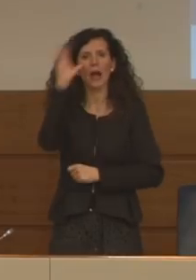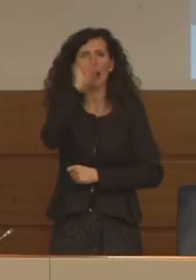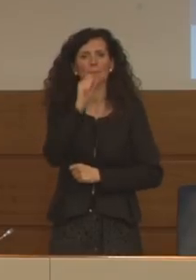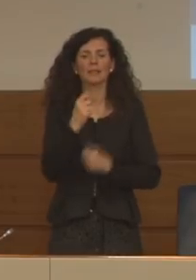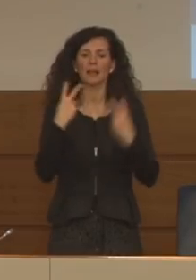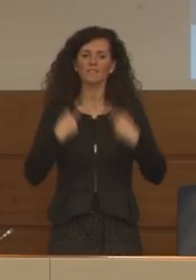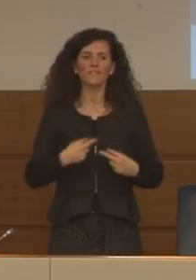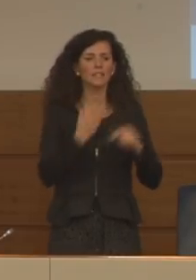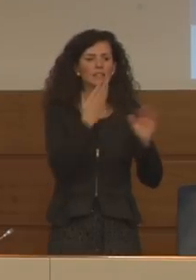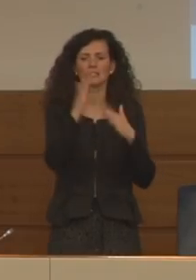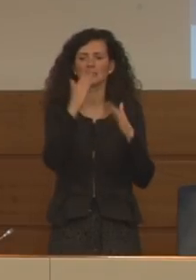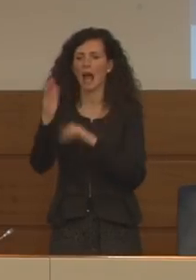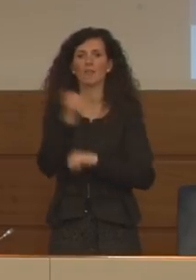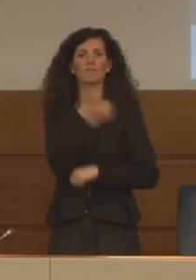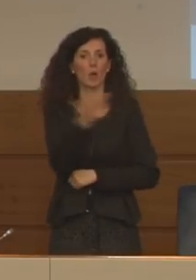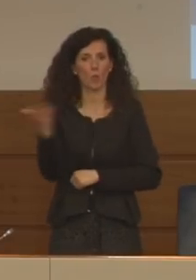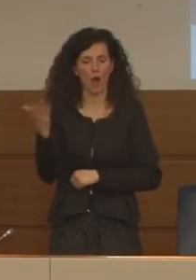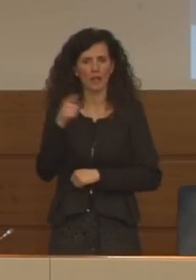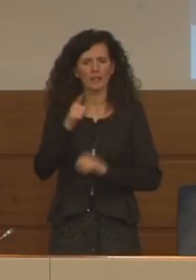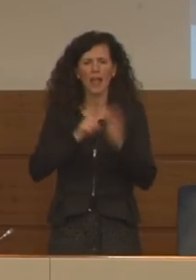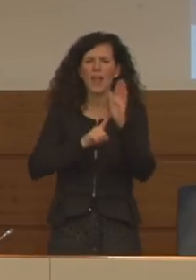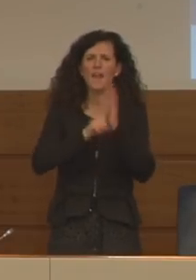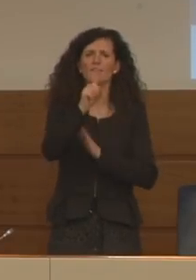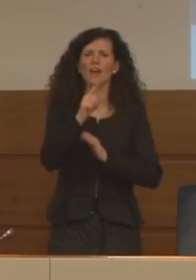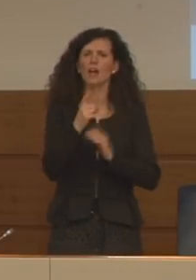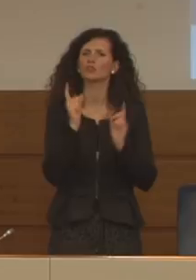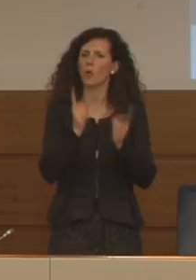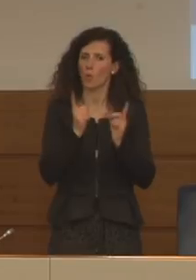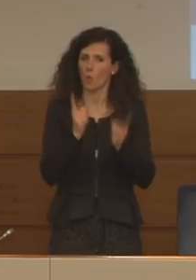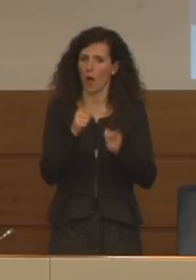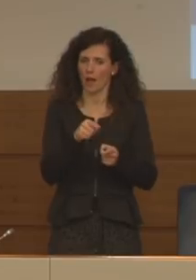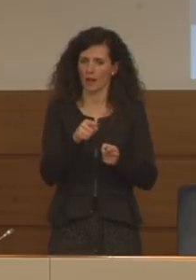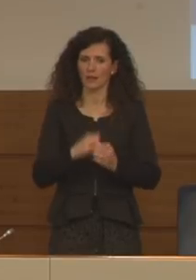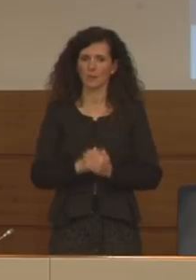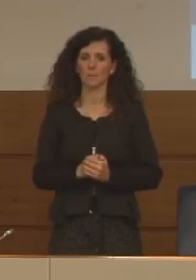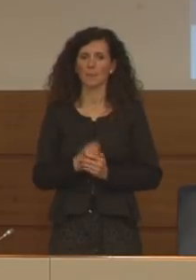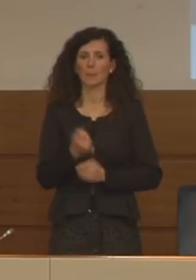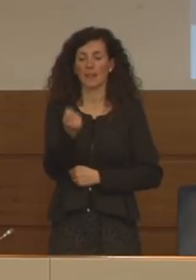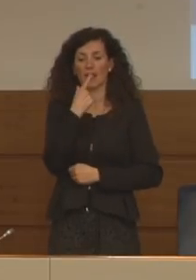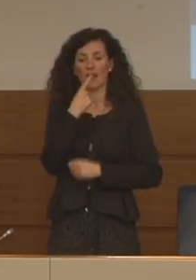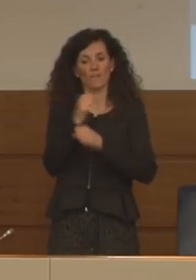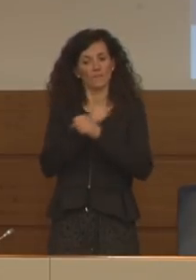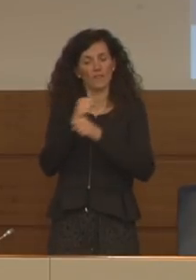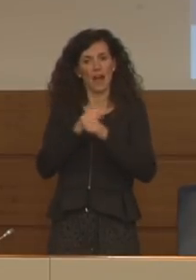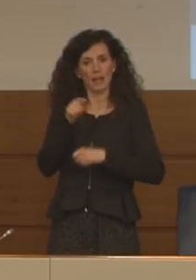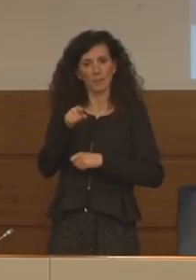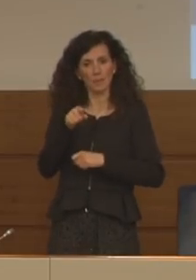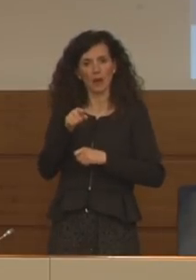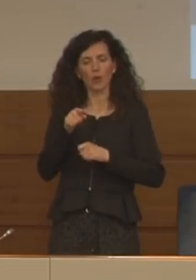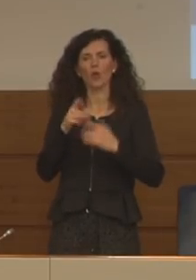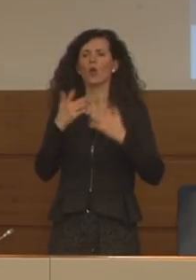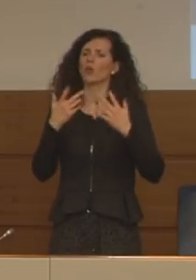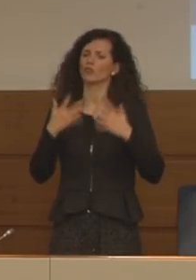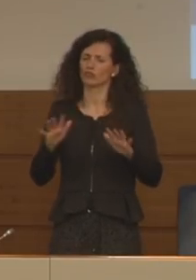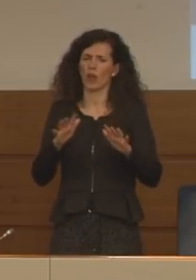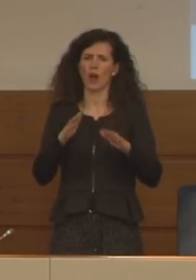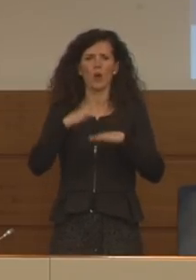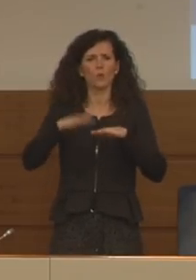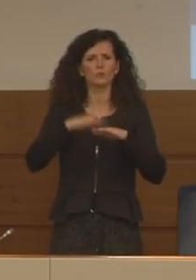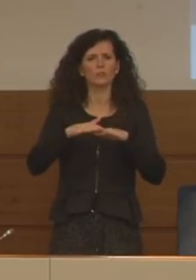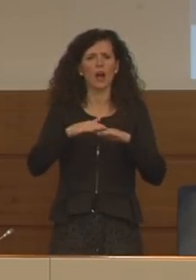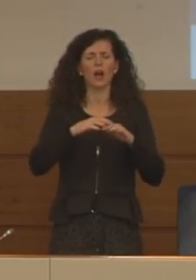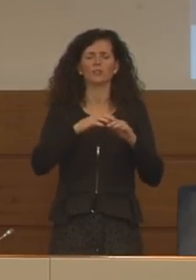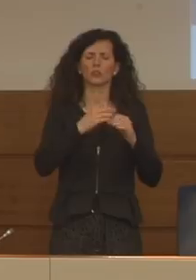maggiormente e quanto è l'effetto complessivo del farmaco il fano che sia stato usato da diverse centinaia di pazienti